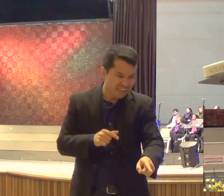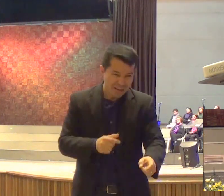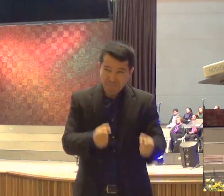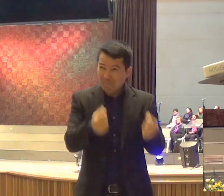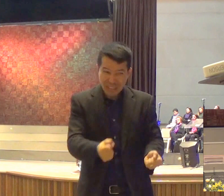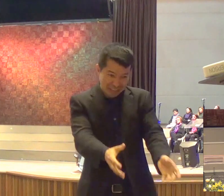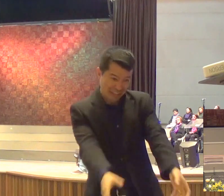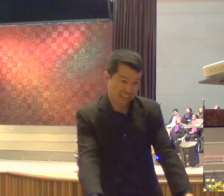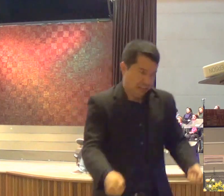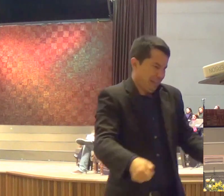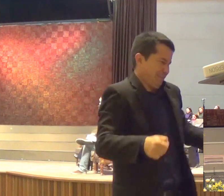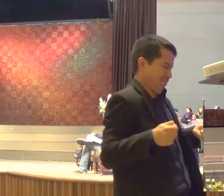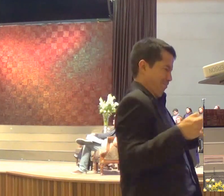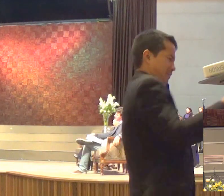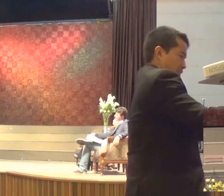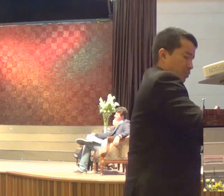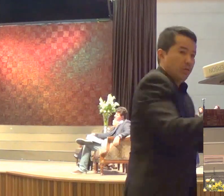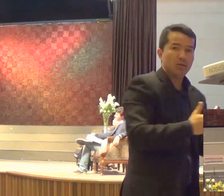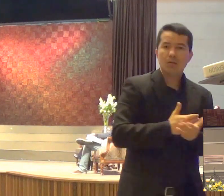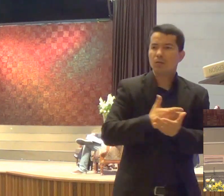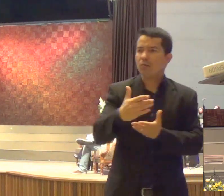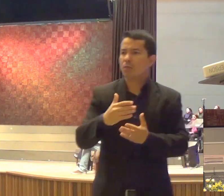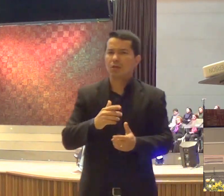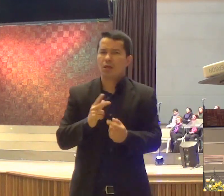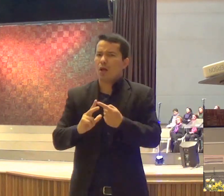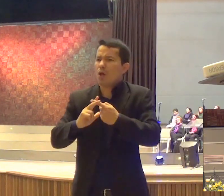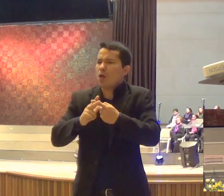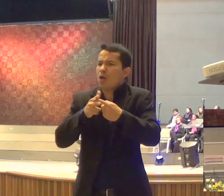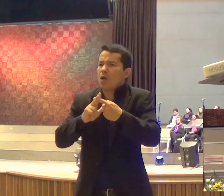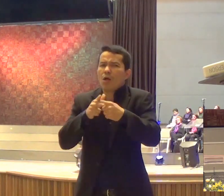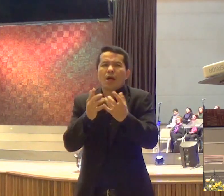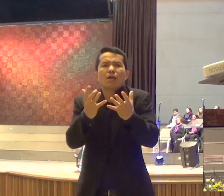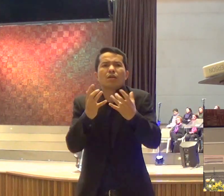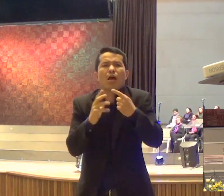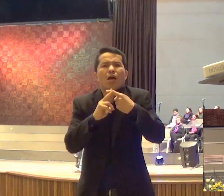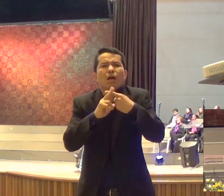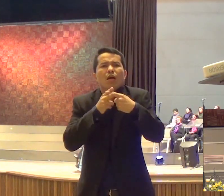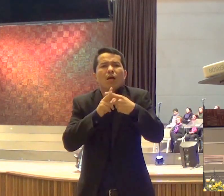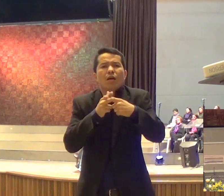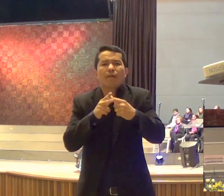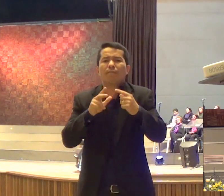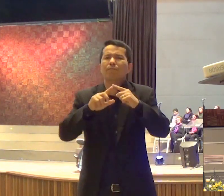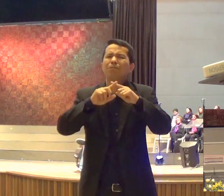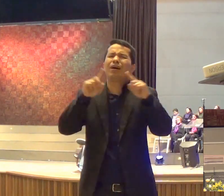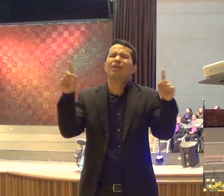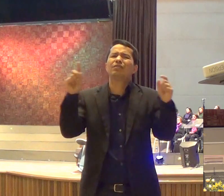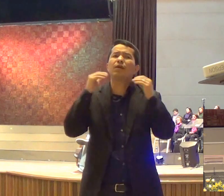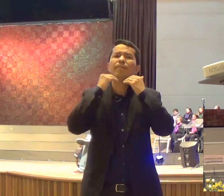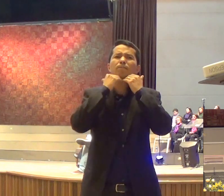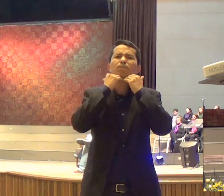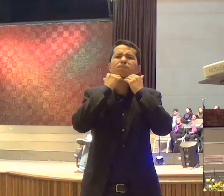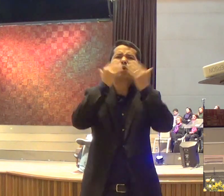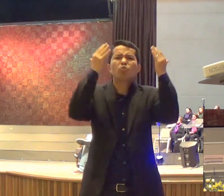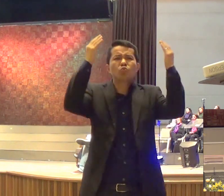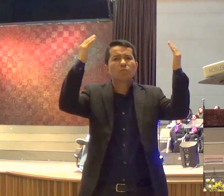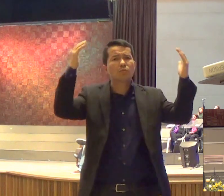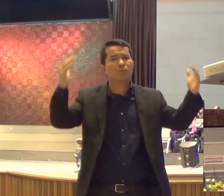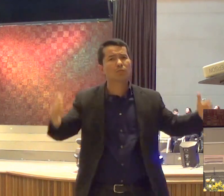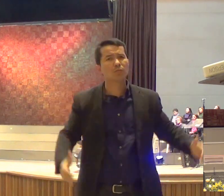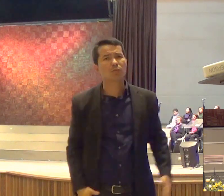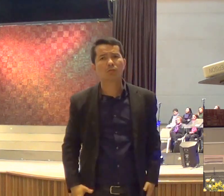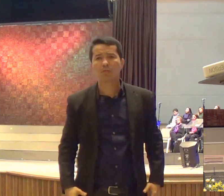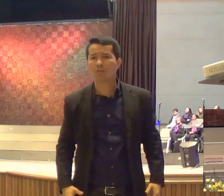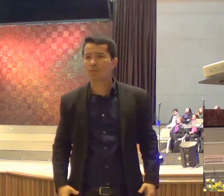carga e todo o esforço deles se mostrava inútil Porque por mais que ele se